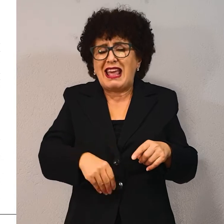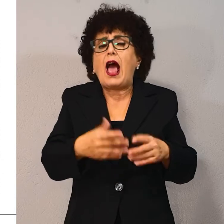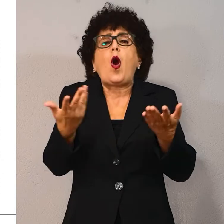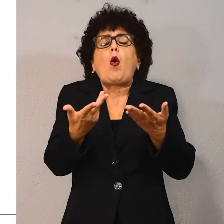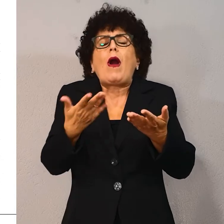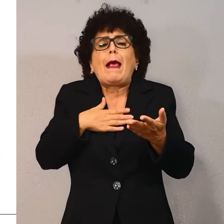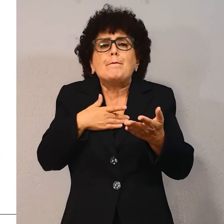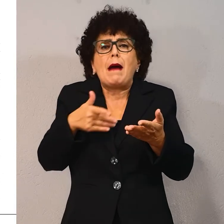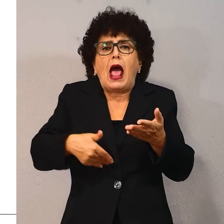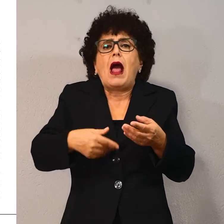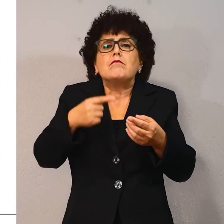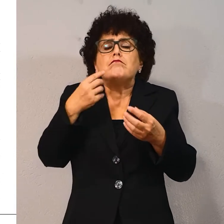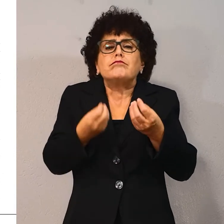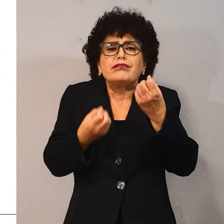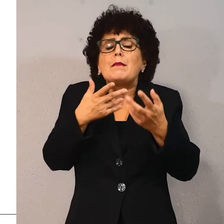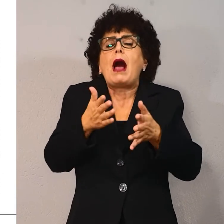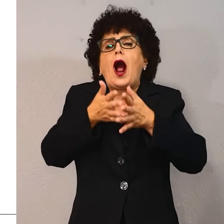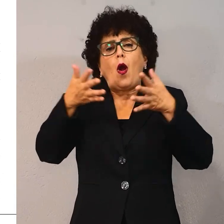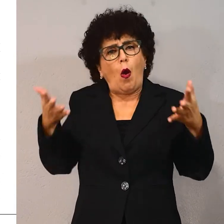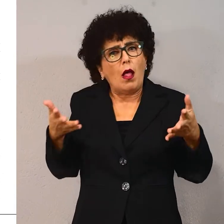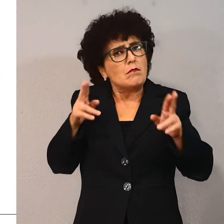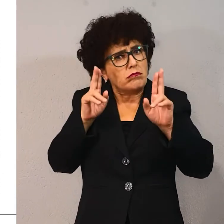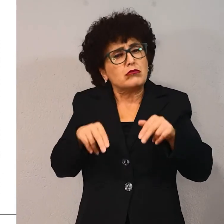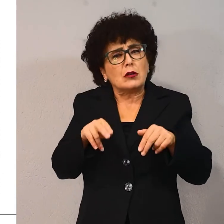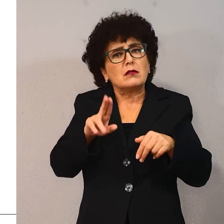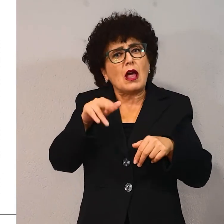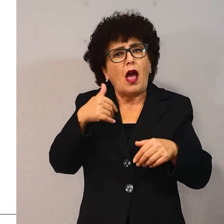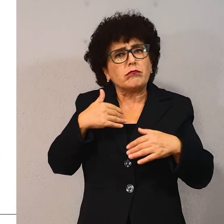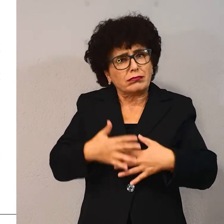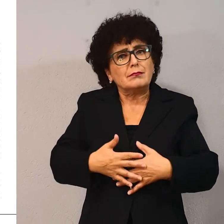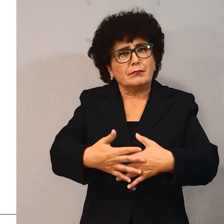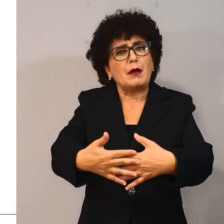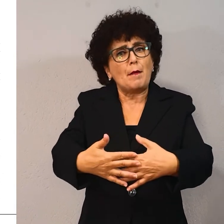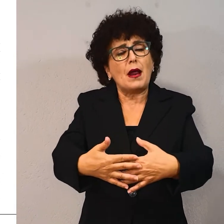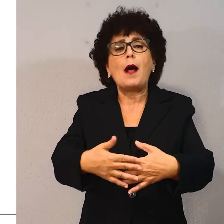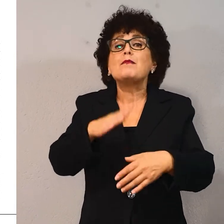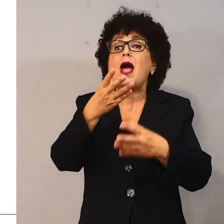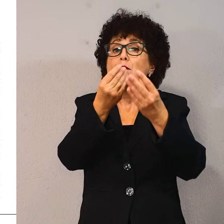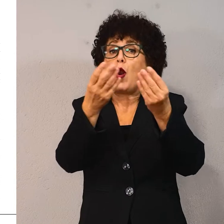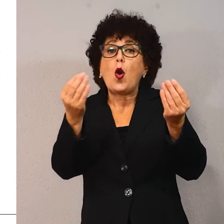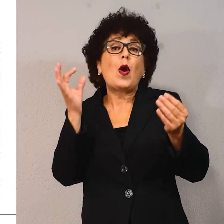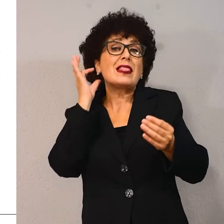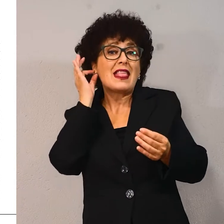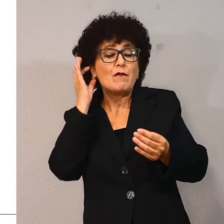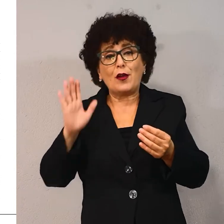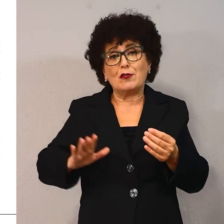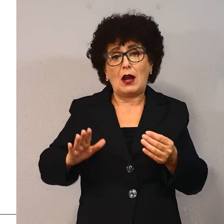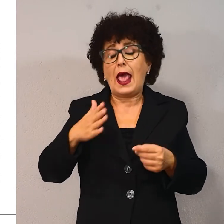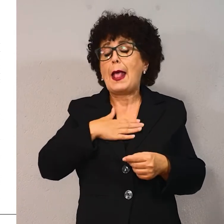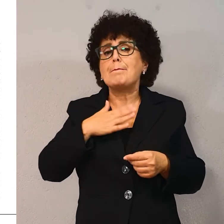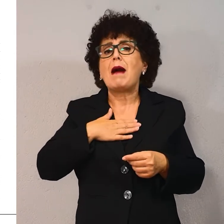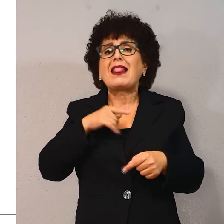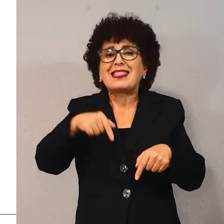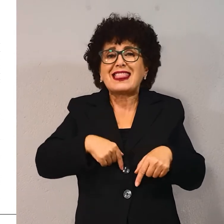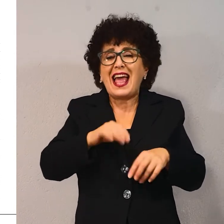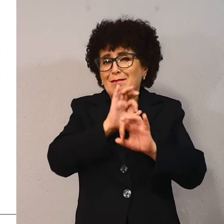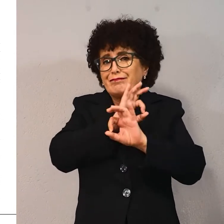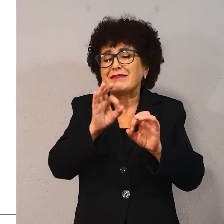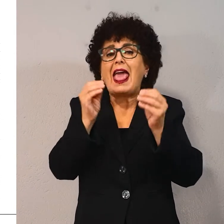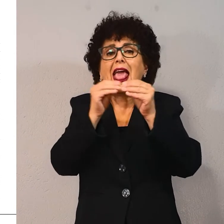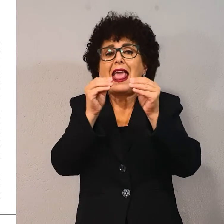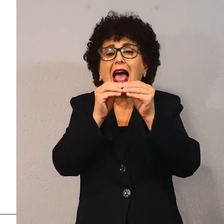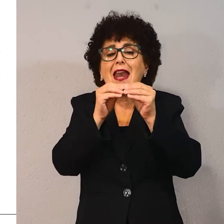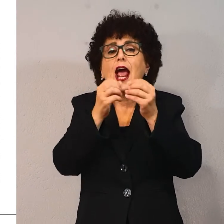најплодни, тоест имаат најголема веројатност да забременат. Повеќето девојки или жени имаат овулација,